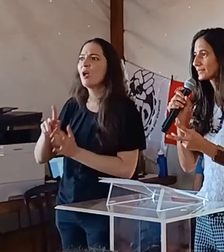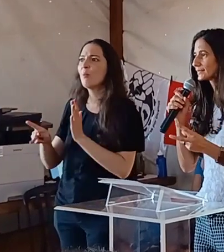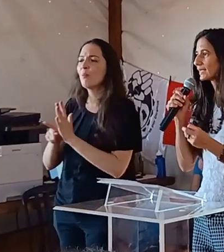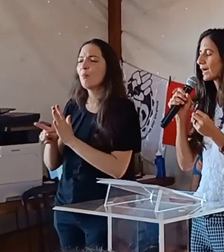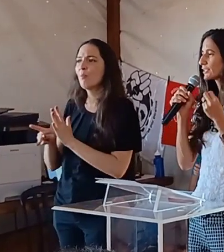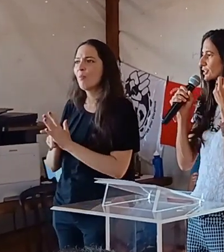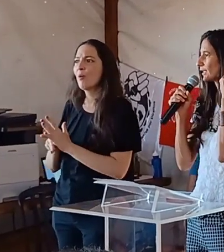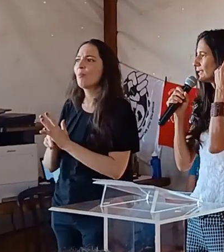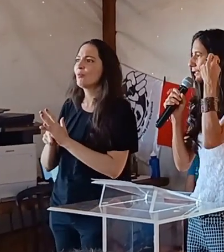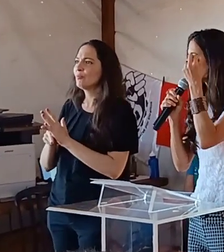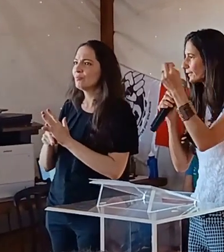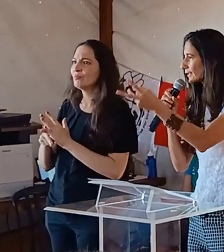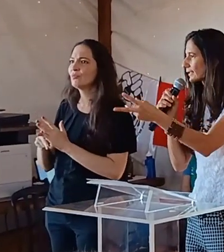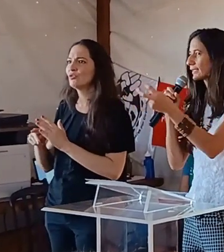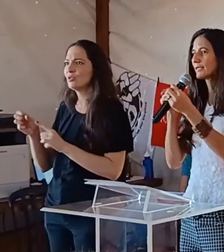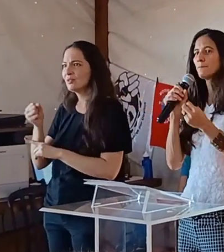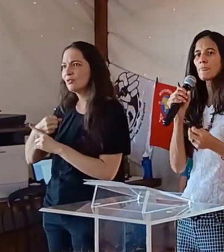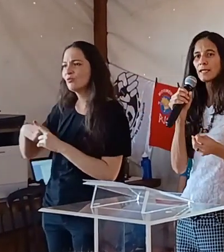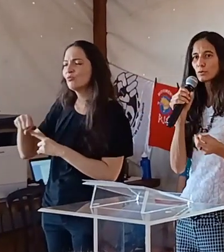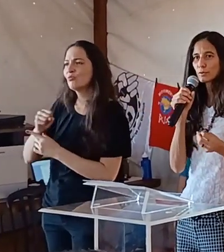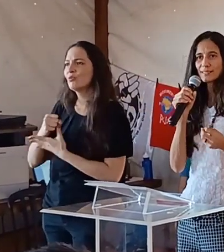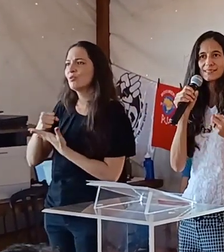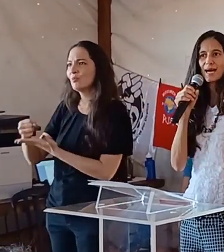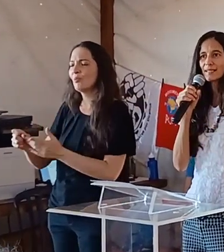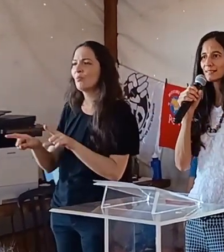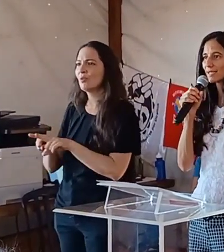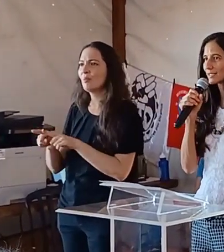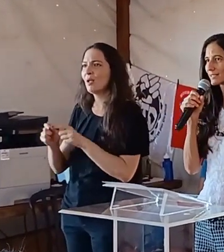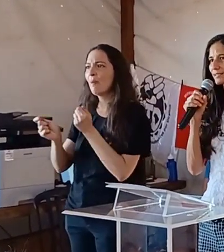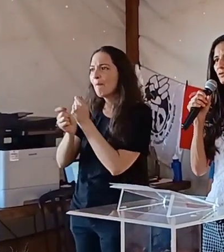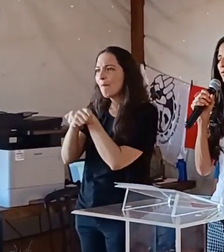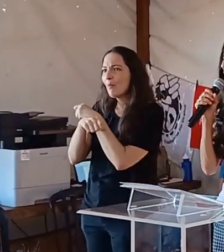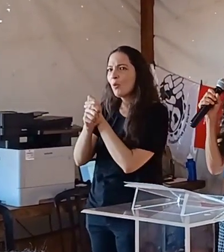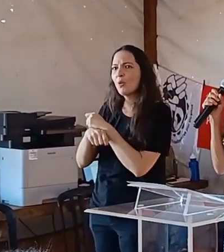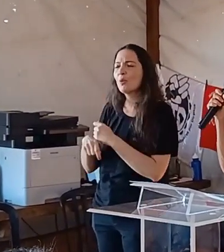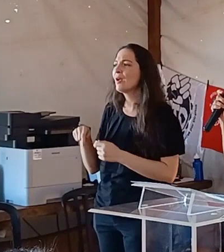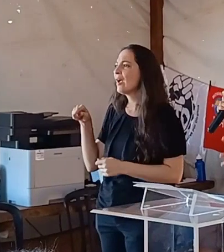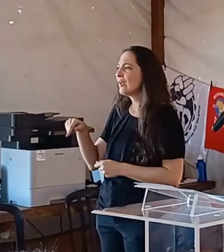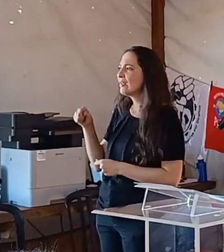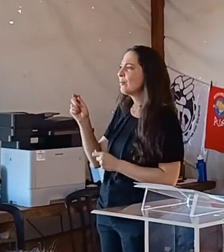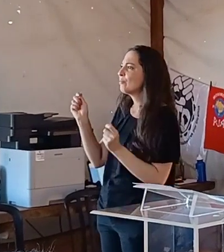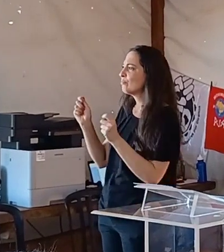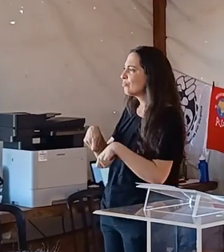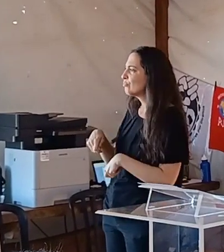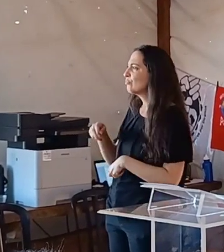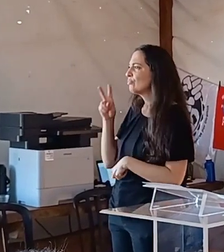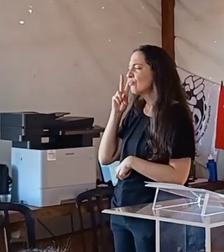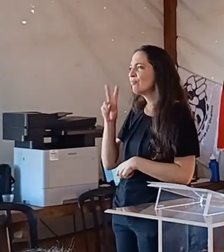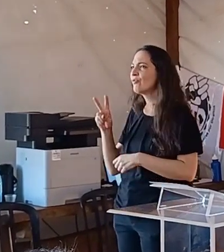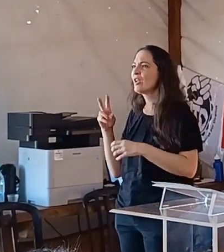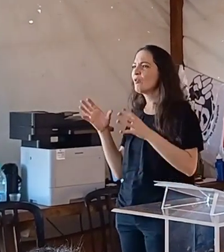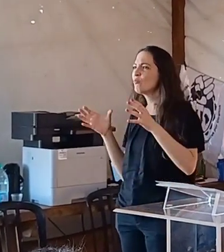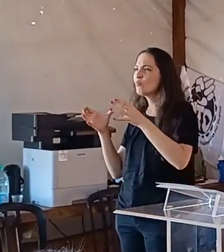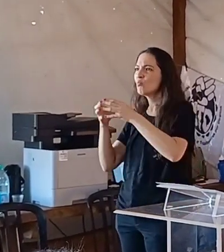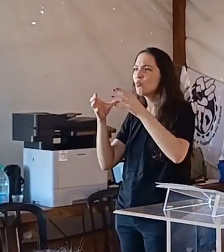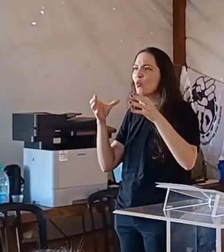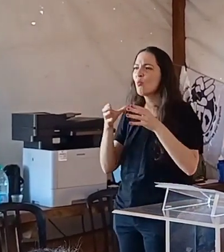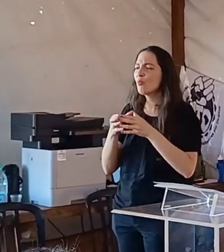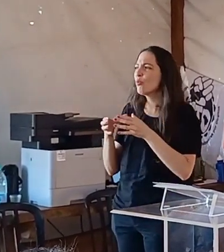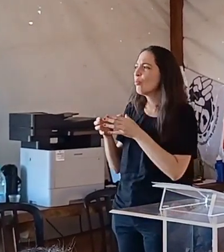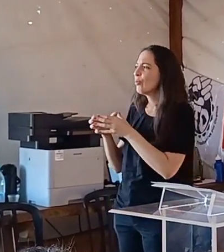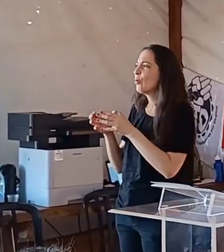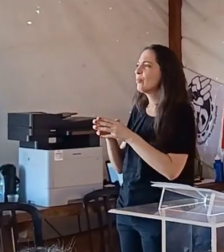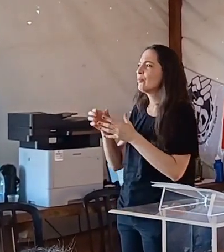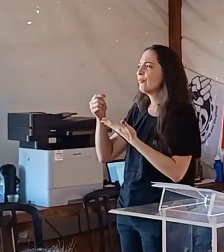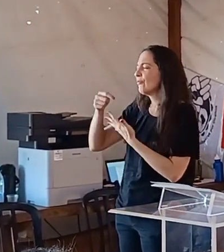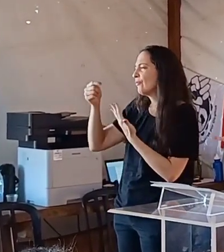pela universidade, né? Ver aqui turmas da área da arquitetura, né? Da educação, do serviço